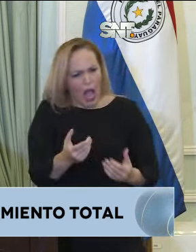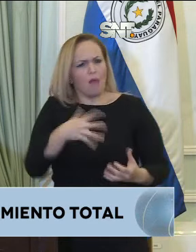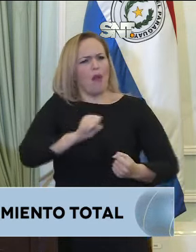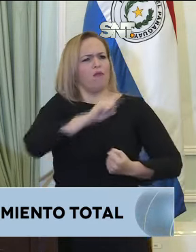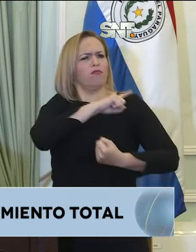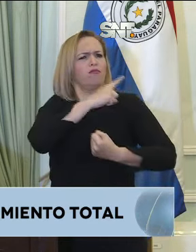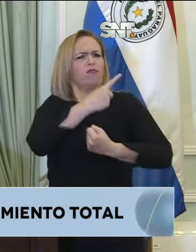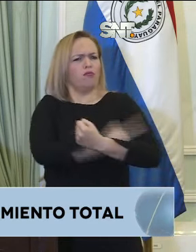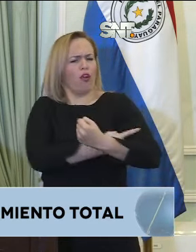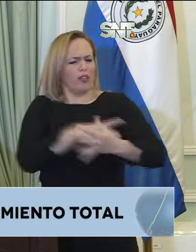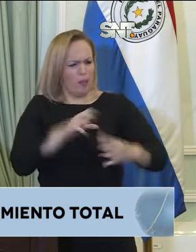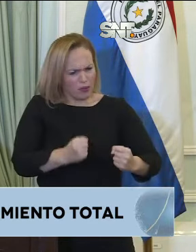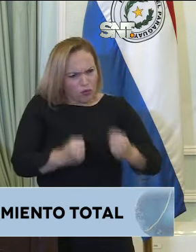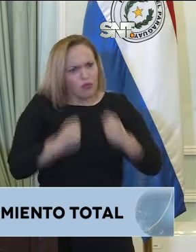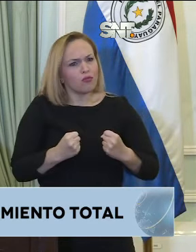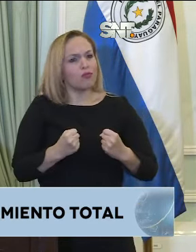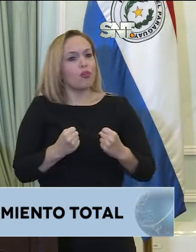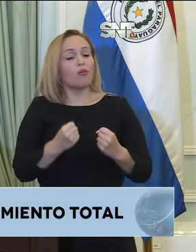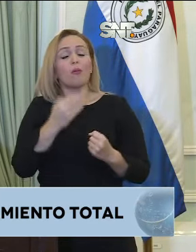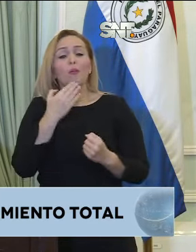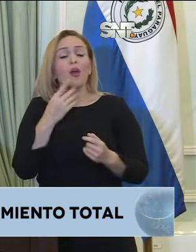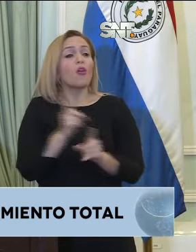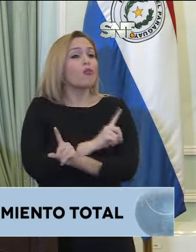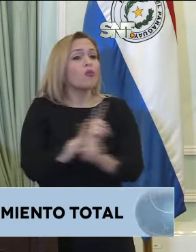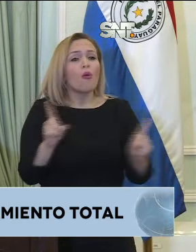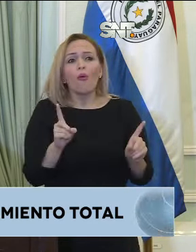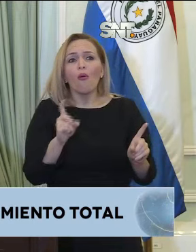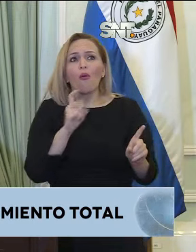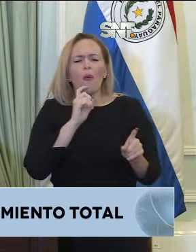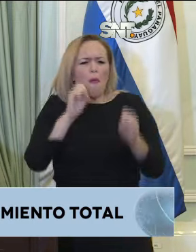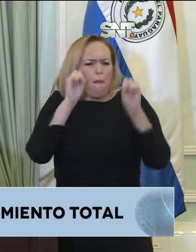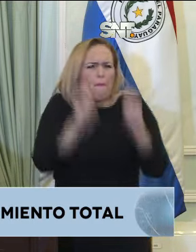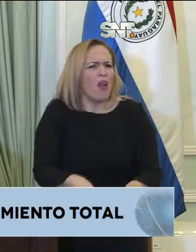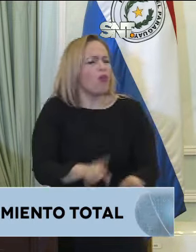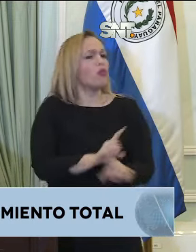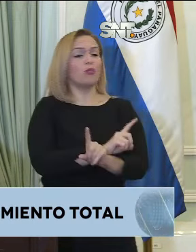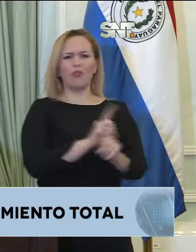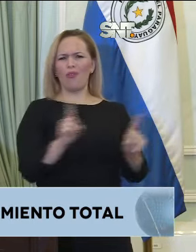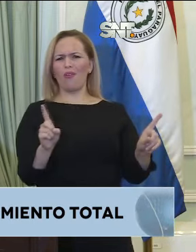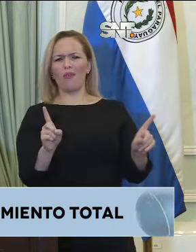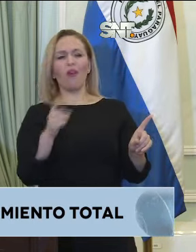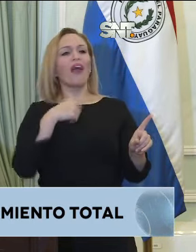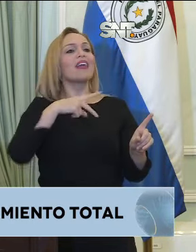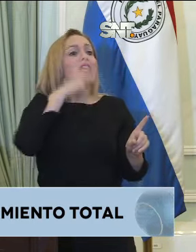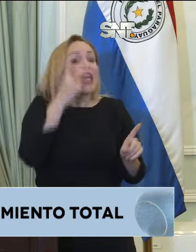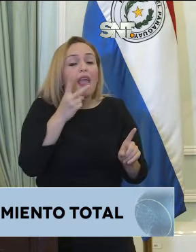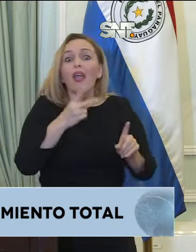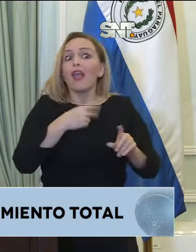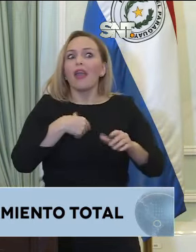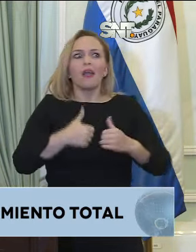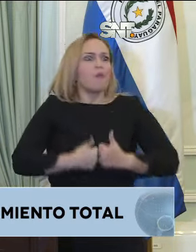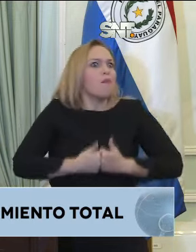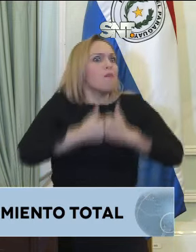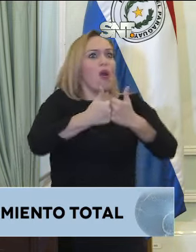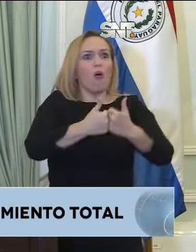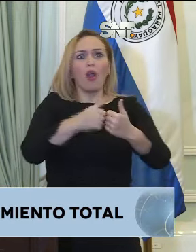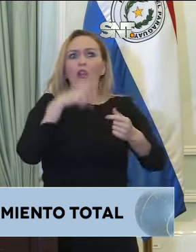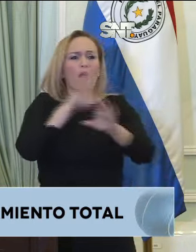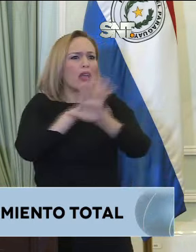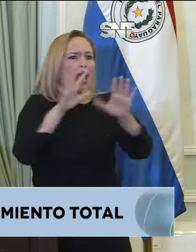firmeza, con mayor dureza, pero no como una cuestión que está peor, sino que porque queremos evitar lo peor,